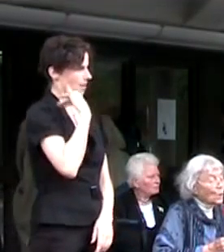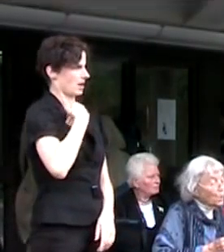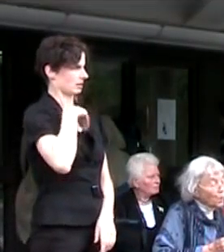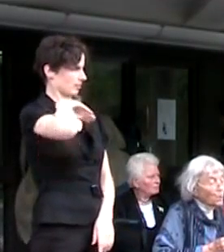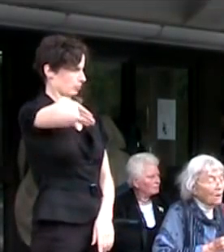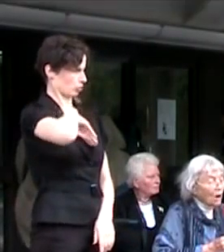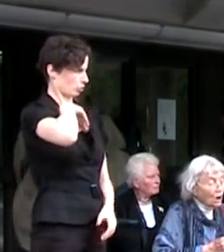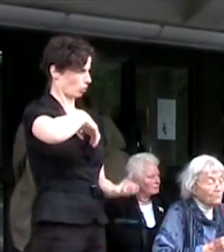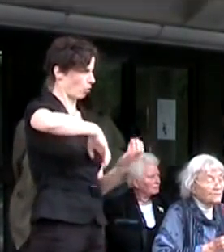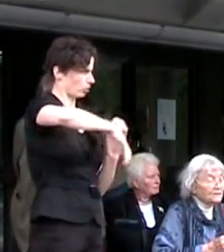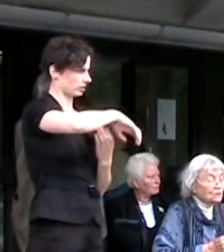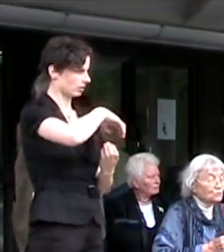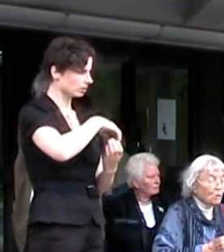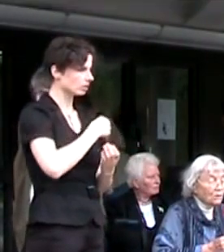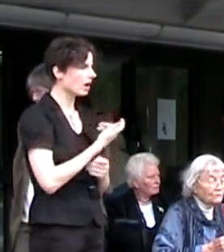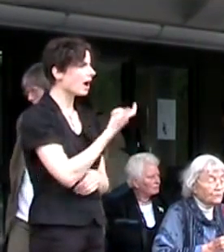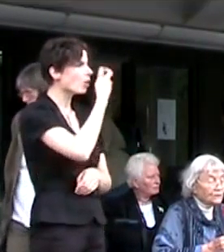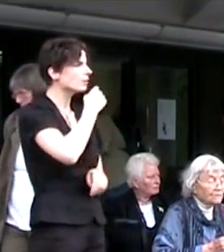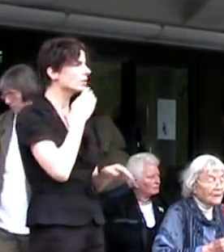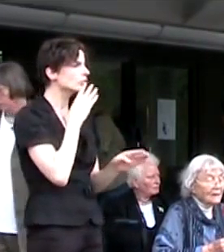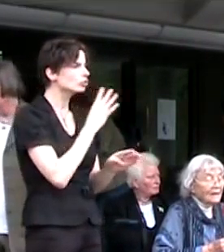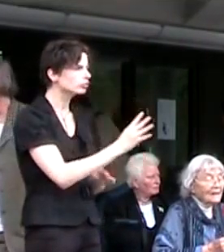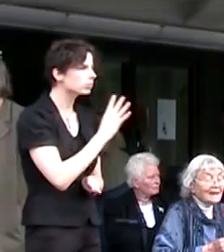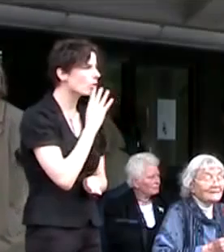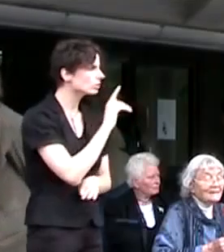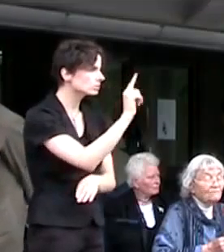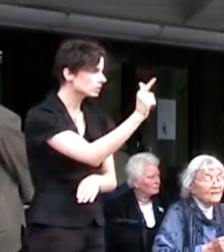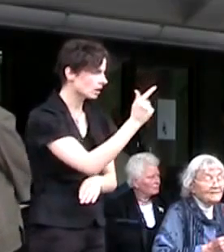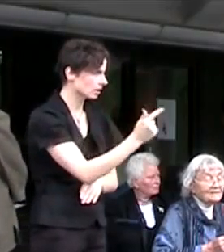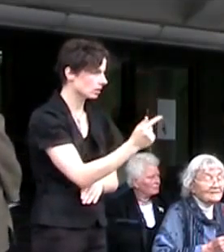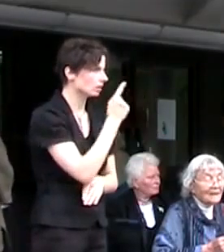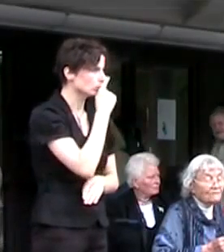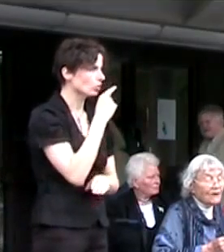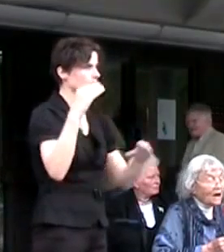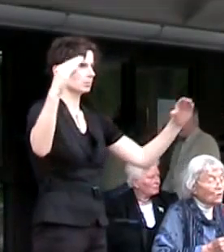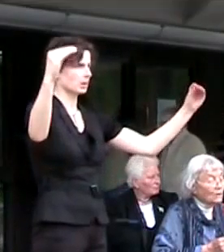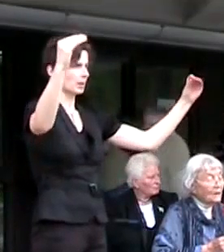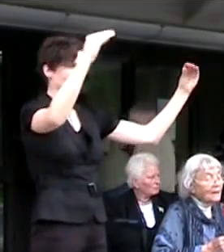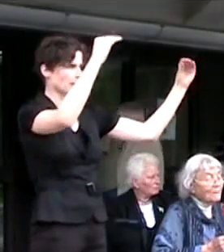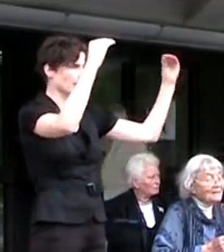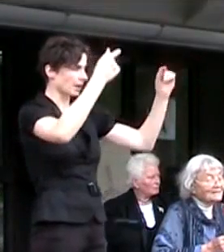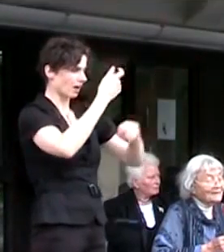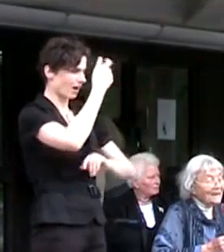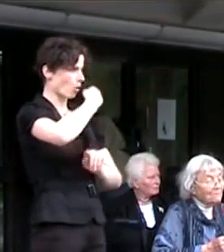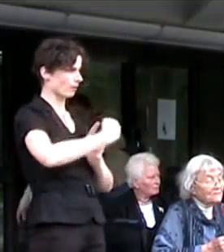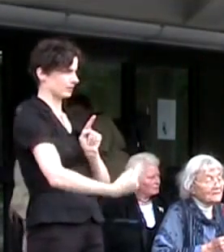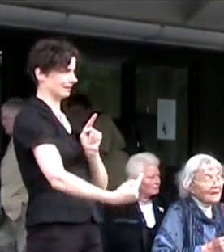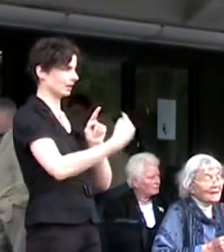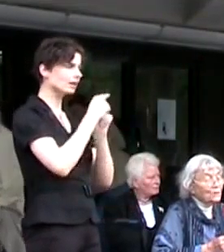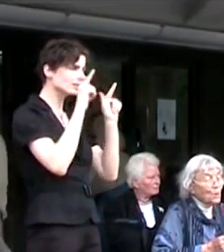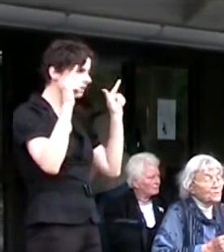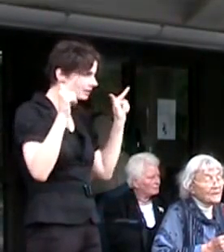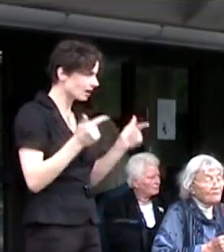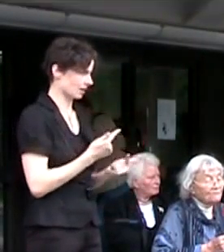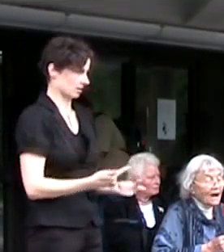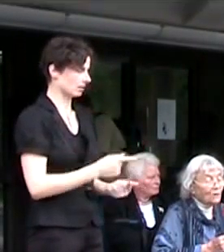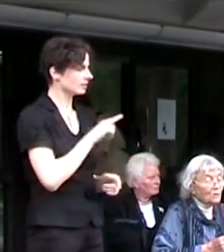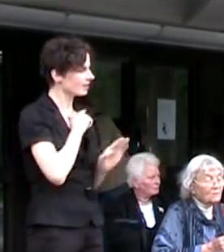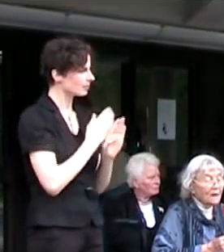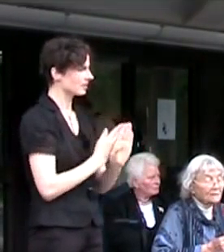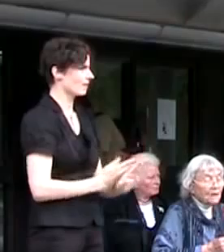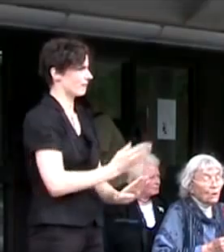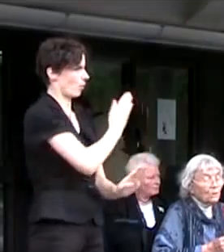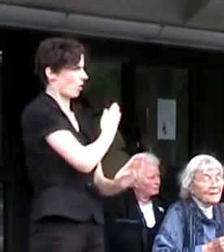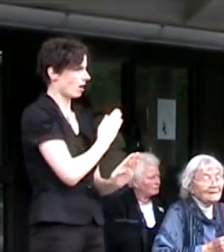Patientinnen überhaupt nicht gesprochen wurde. Ich hatte die wichtigsten Erfahrungen meines Lebens, religiöse